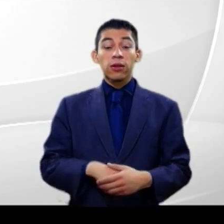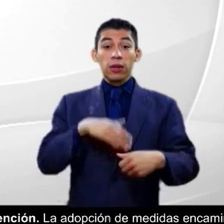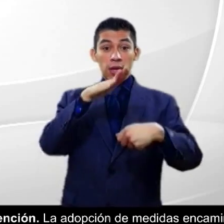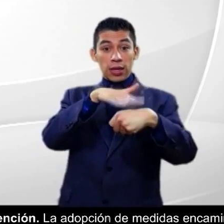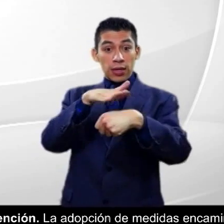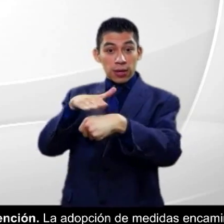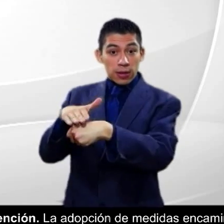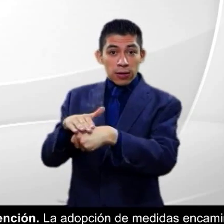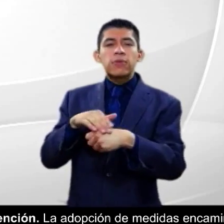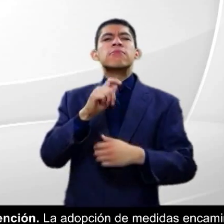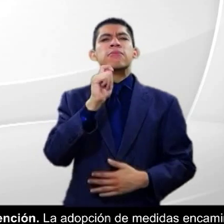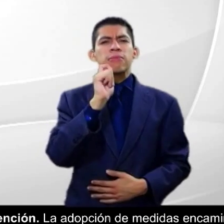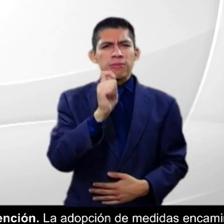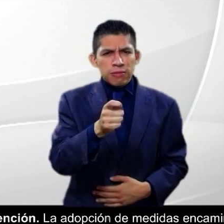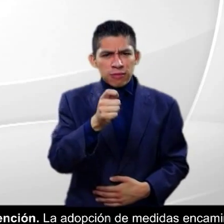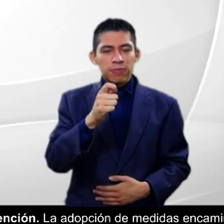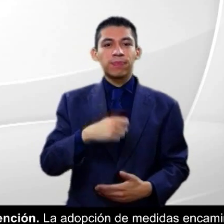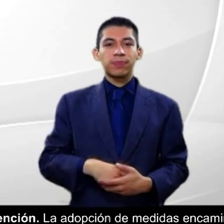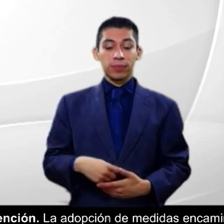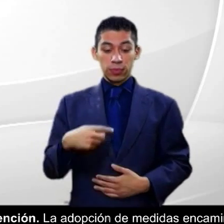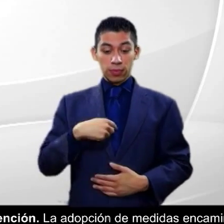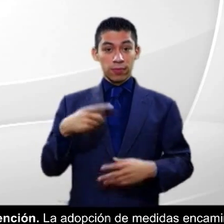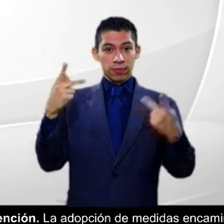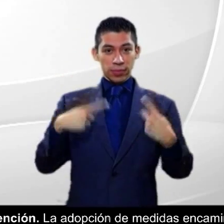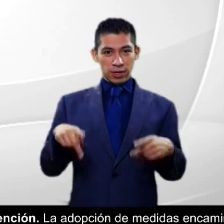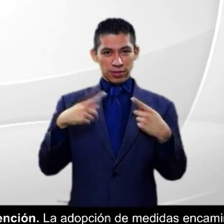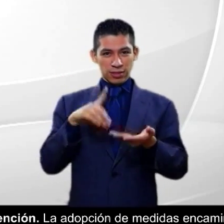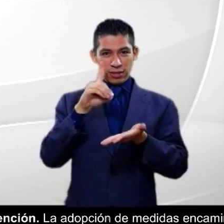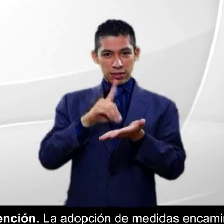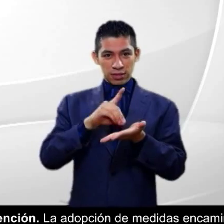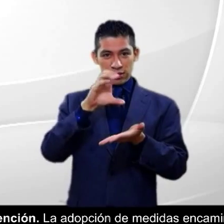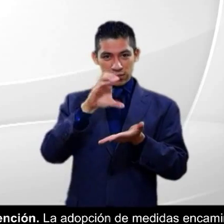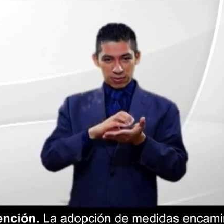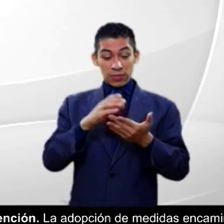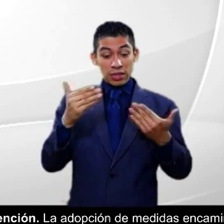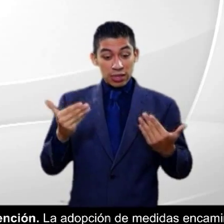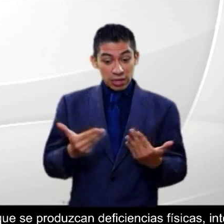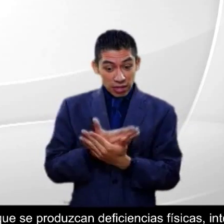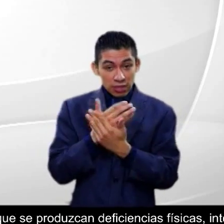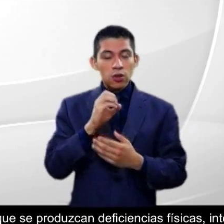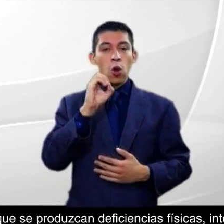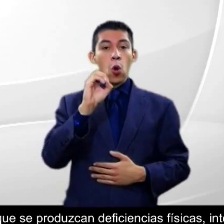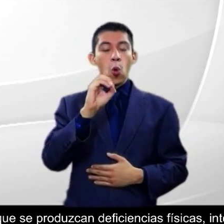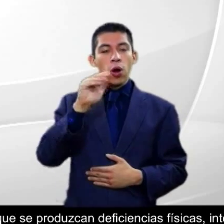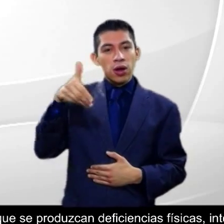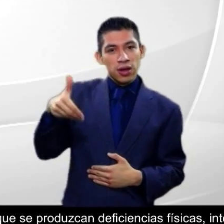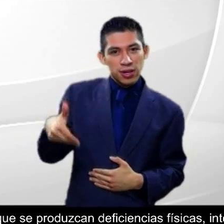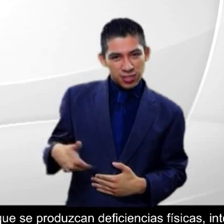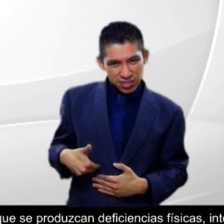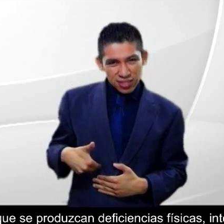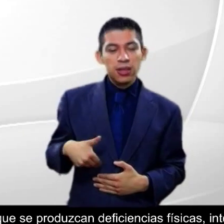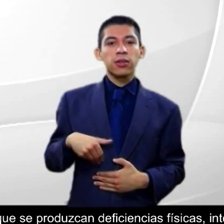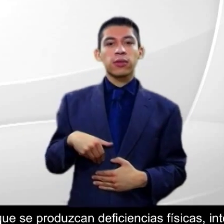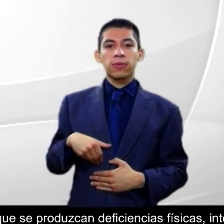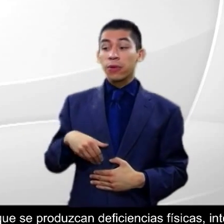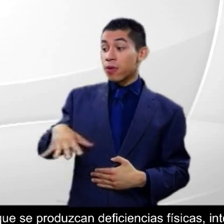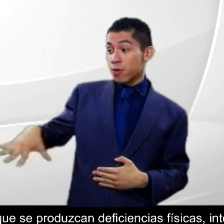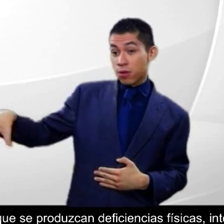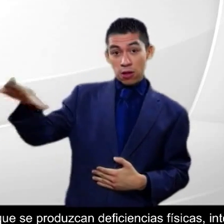23. Prevención La adopción de medidas encaminadas a impedir que se produzcan deficiencias físicas, intelectuales,